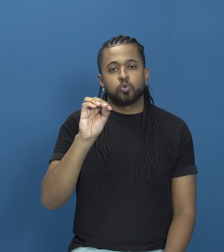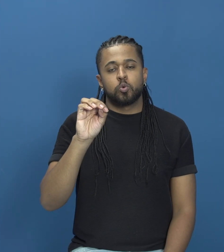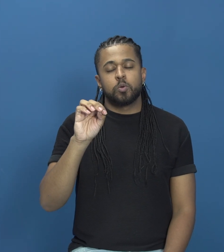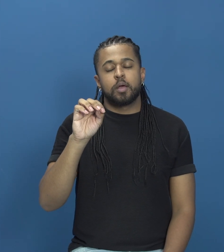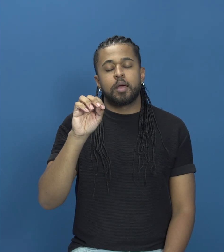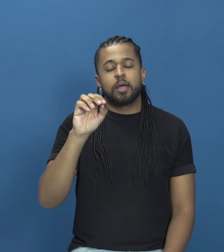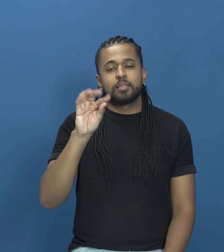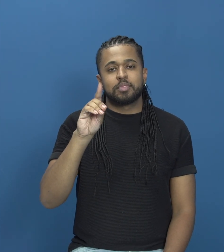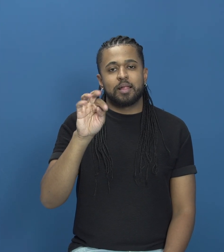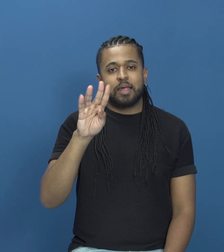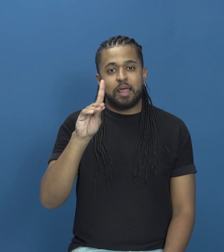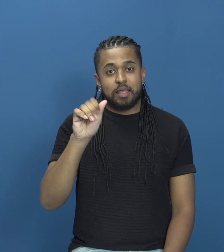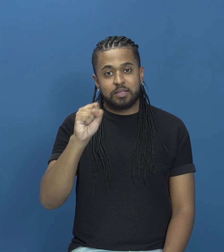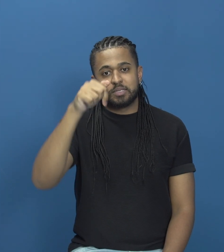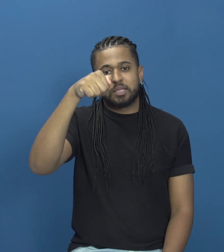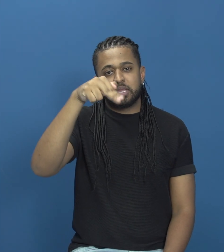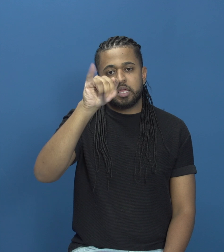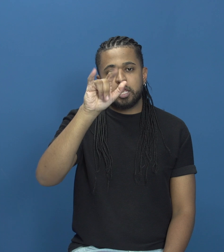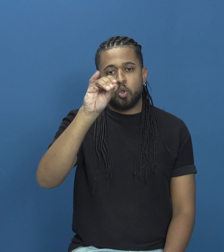autodeclaradas quilombolas.